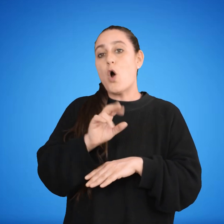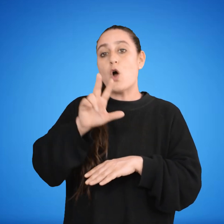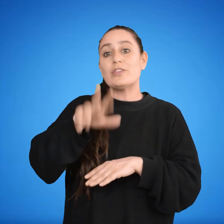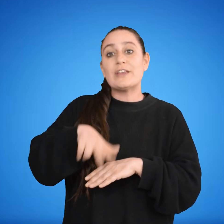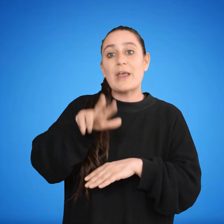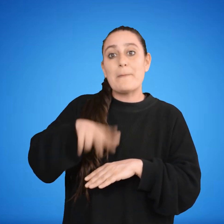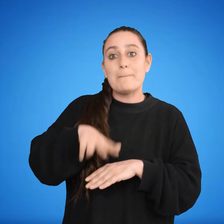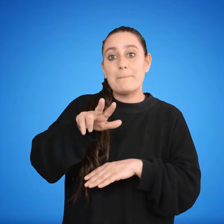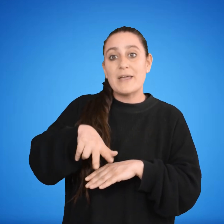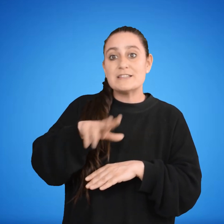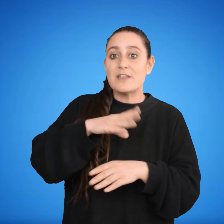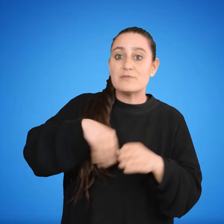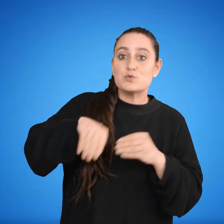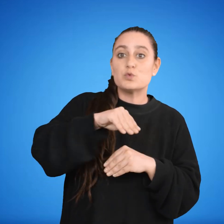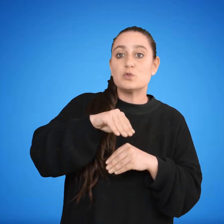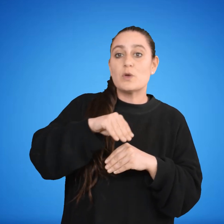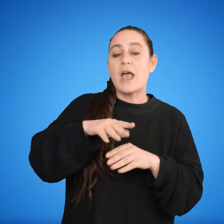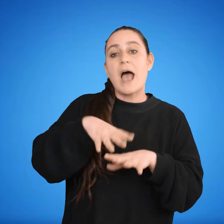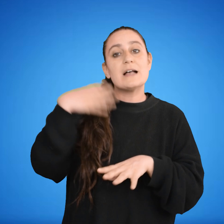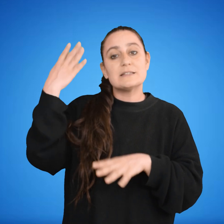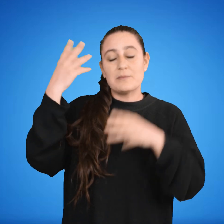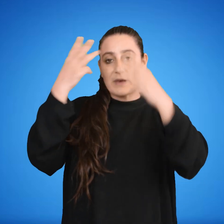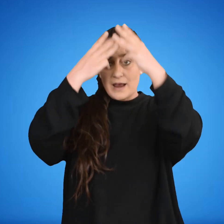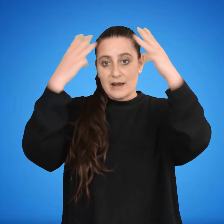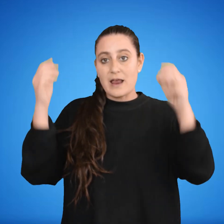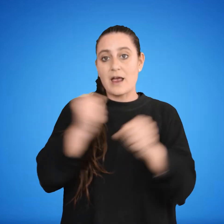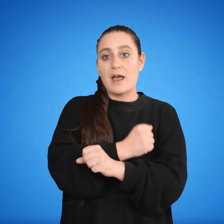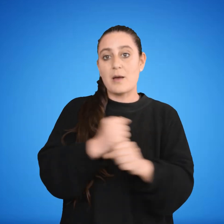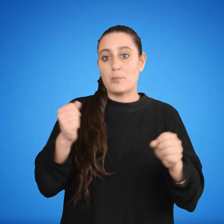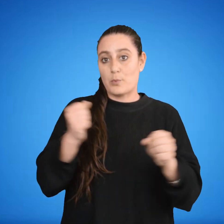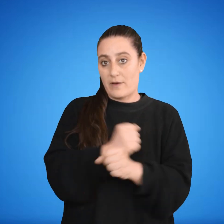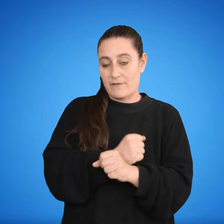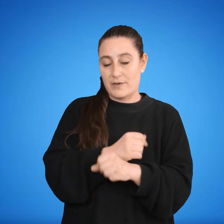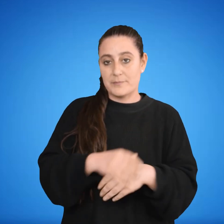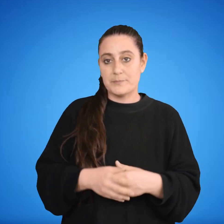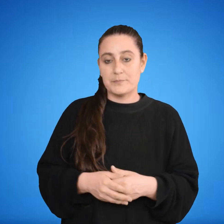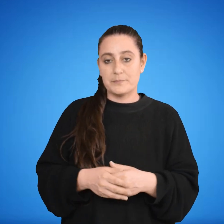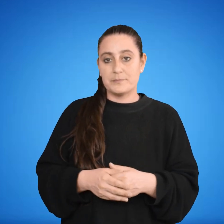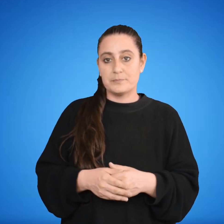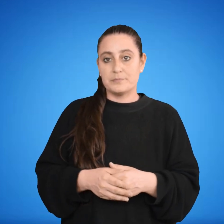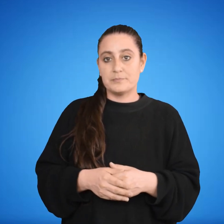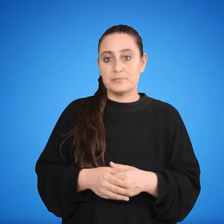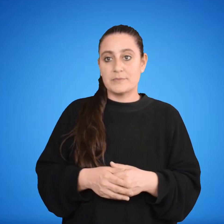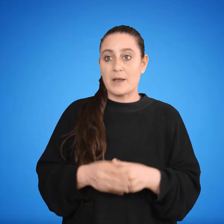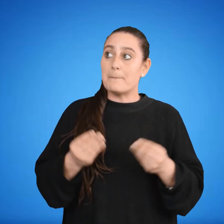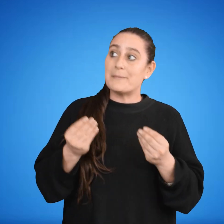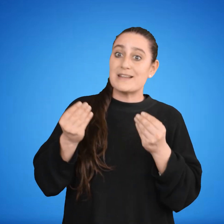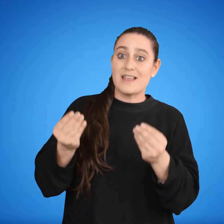para las fórmulas sustitutivas que aprobare la Asamblea General en el primero de dichos casos. Los presentados después de